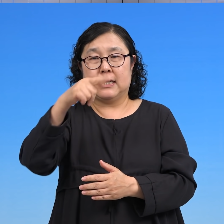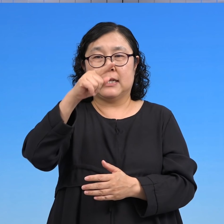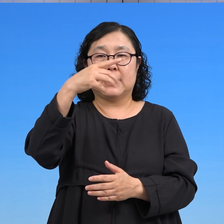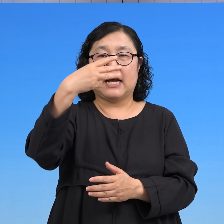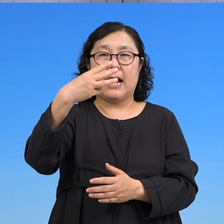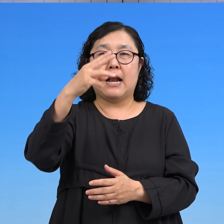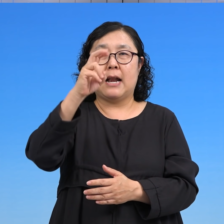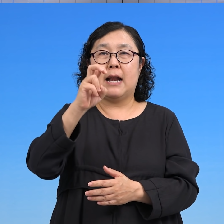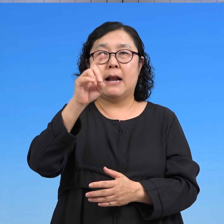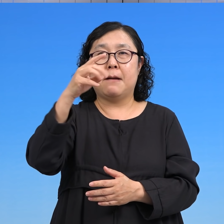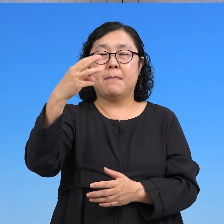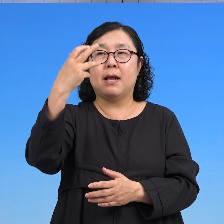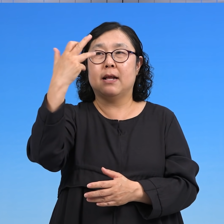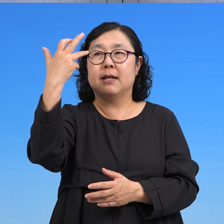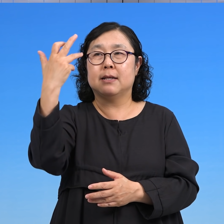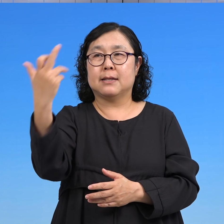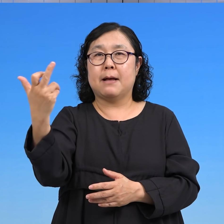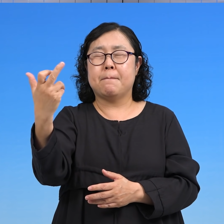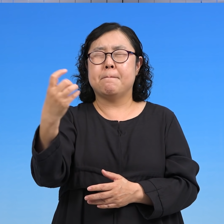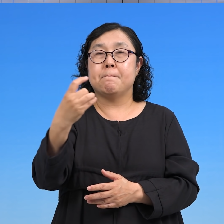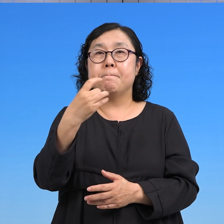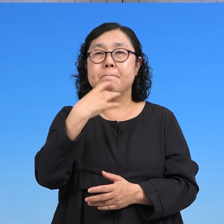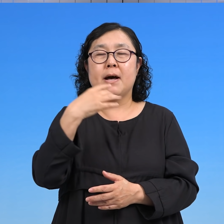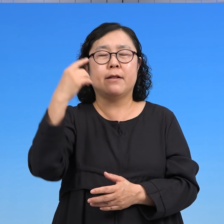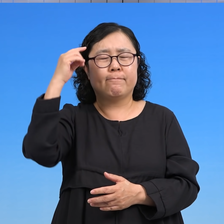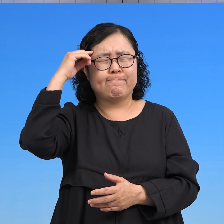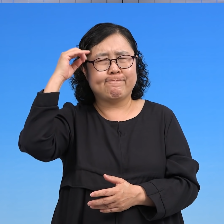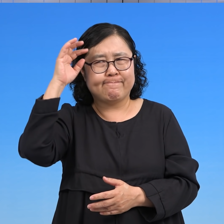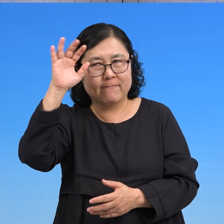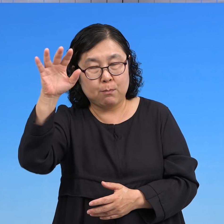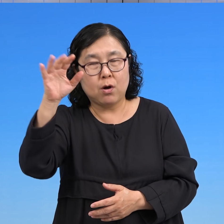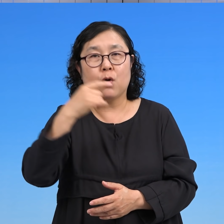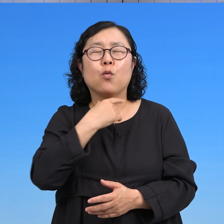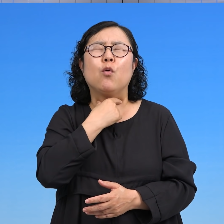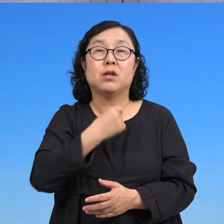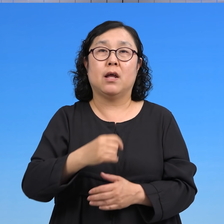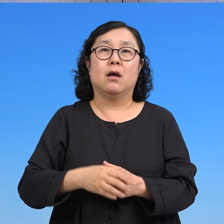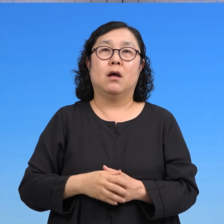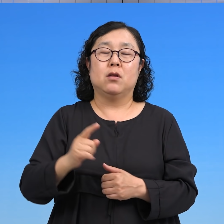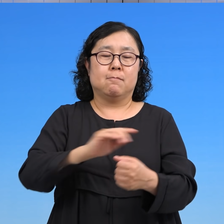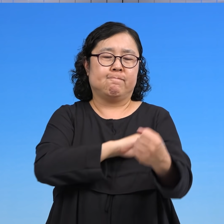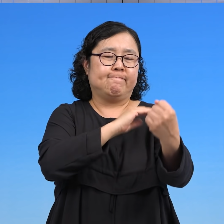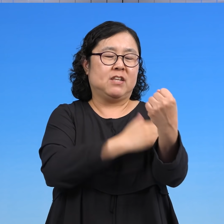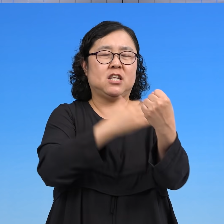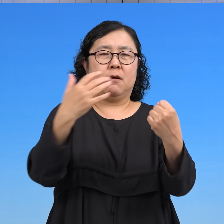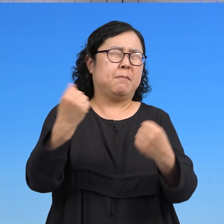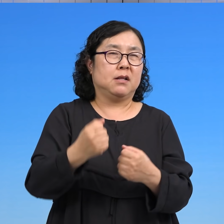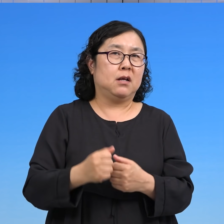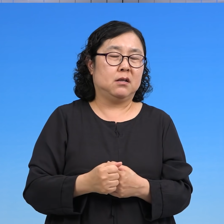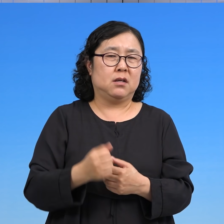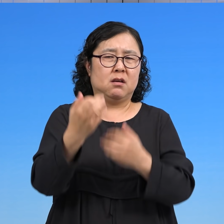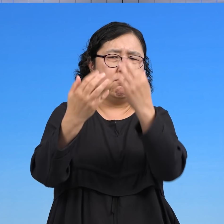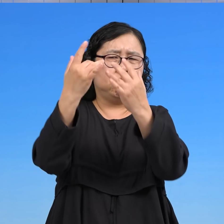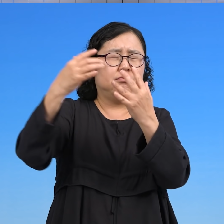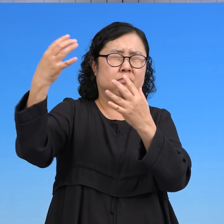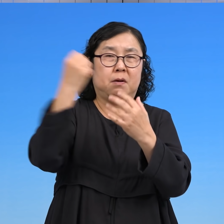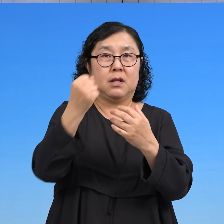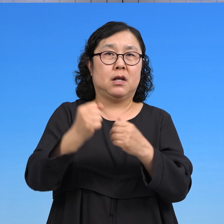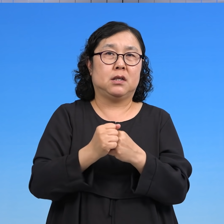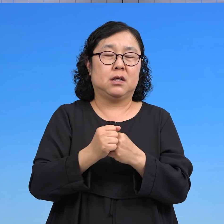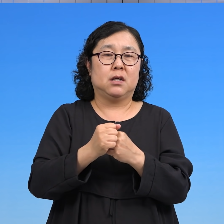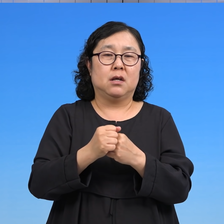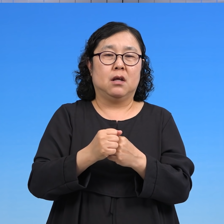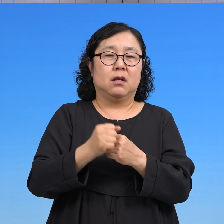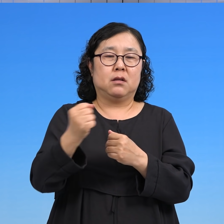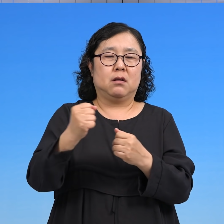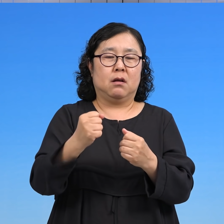갈멜산을 만들어 놓은 거 아닙니까? 갈멜산만 추구하는 부모. 너 능력 받아야지, 너 불